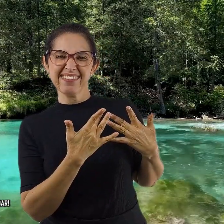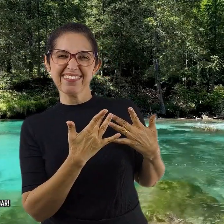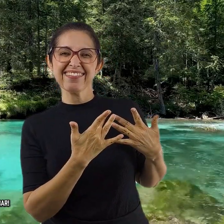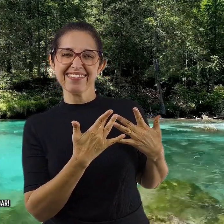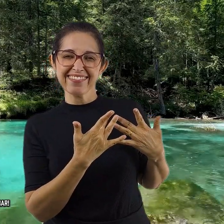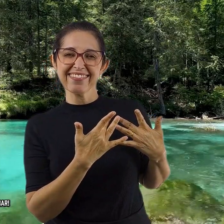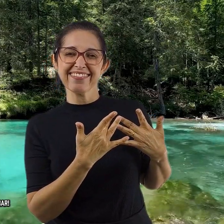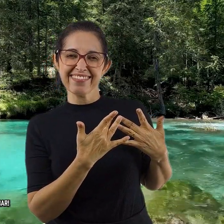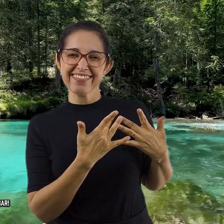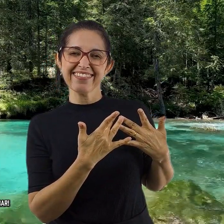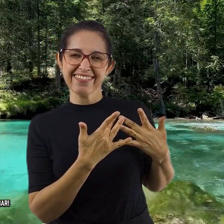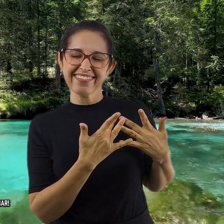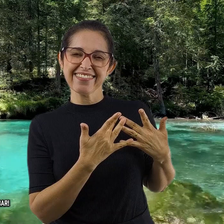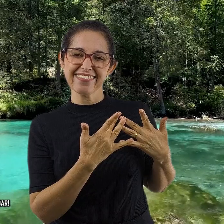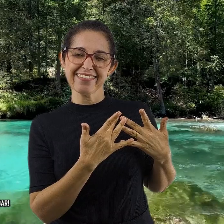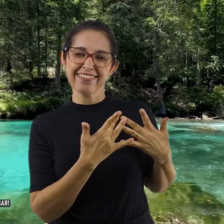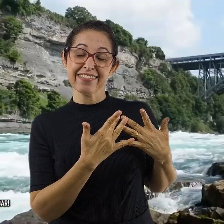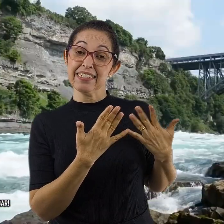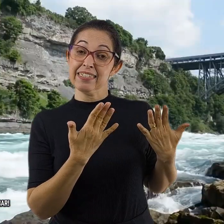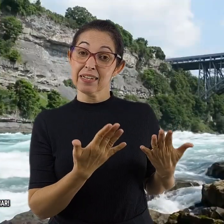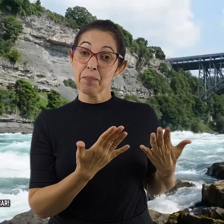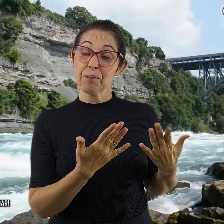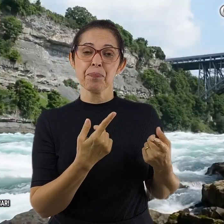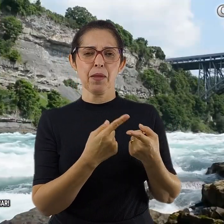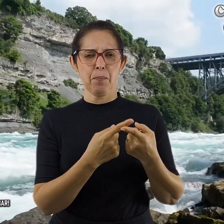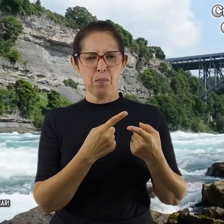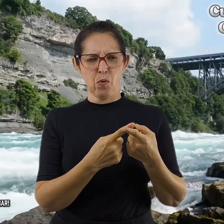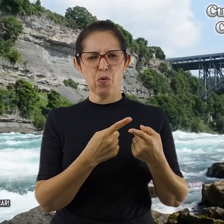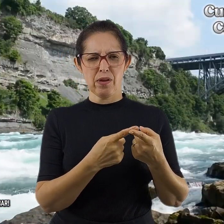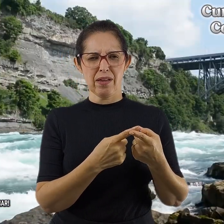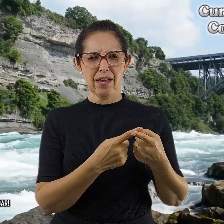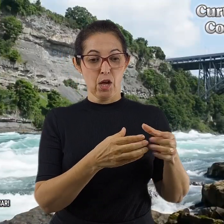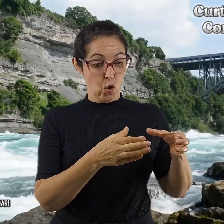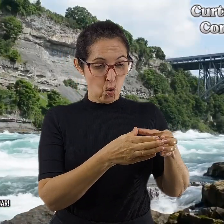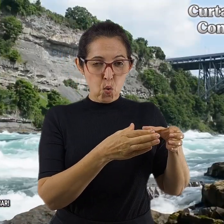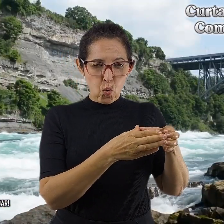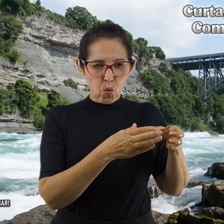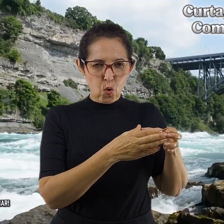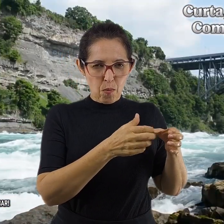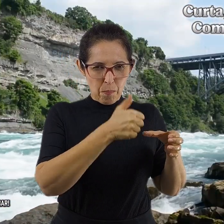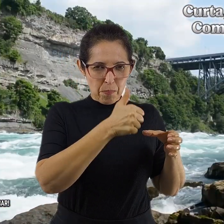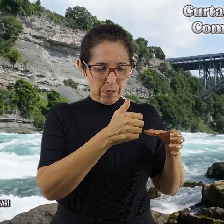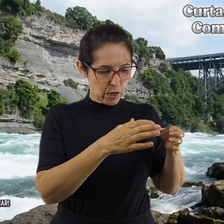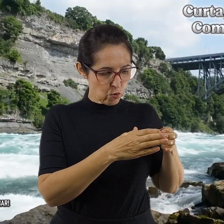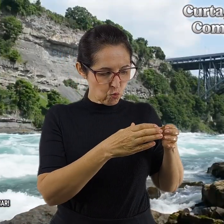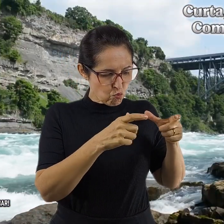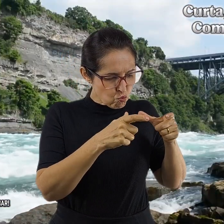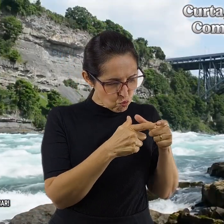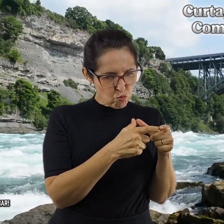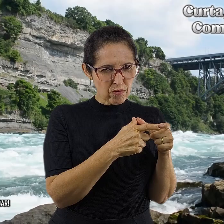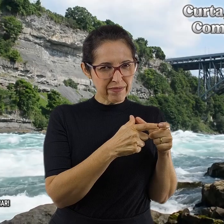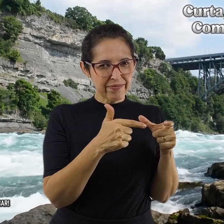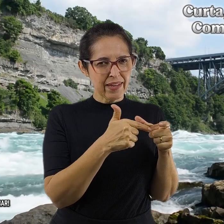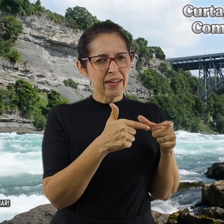a igreja, ela tem uma experiência, aquele primeiro grupinho, que eram muito